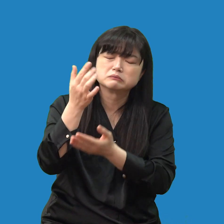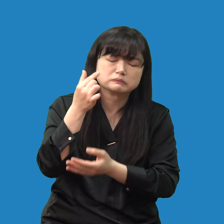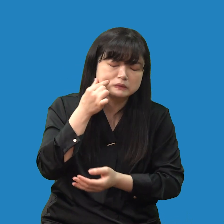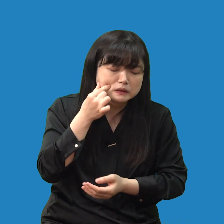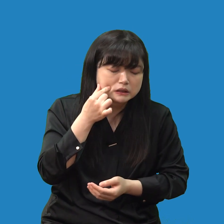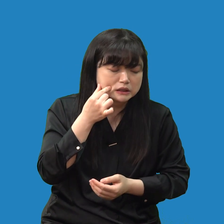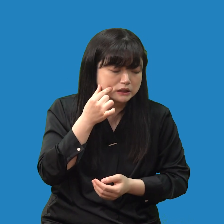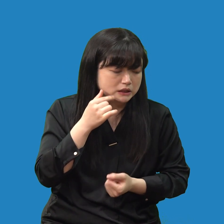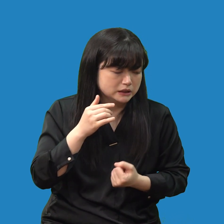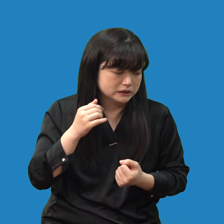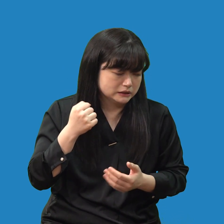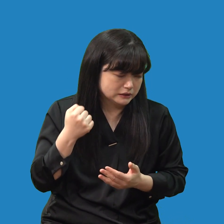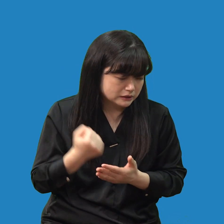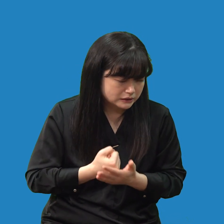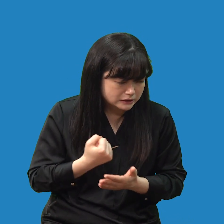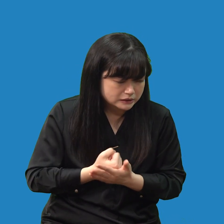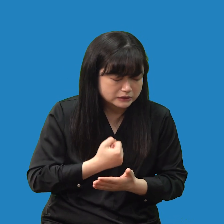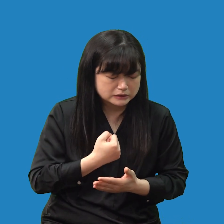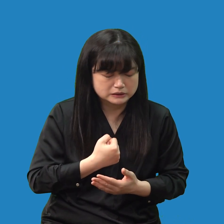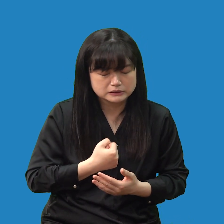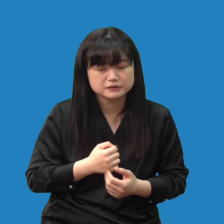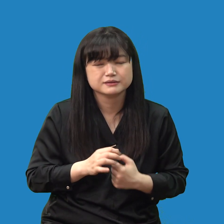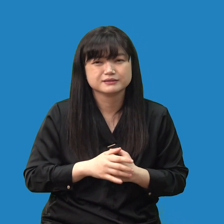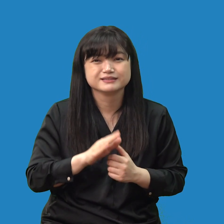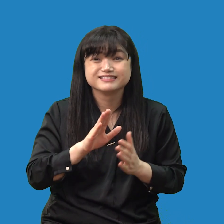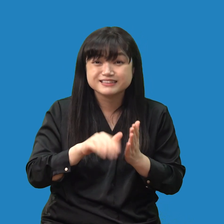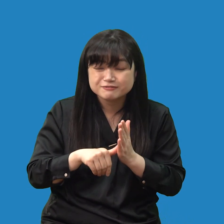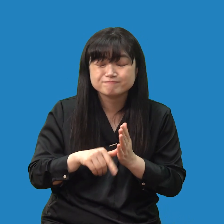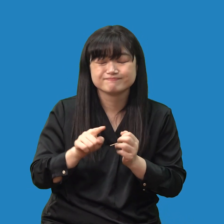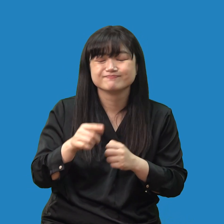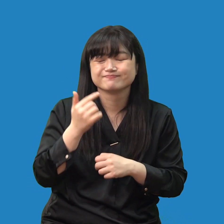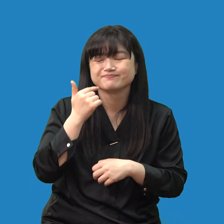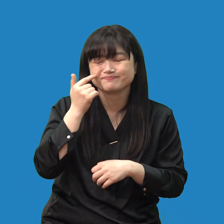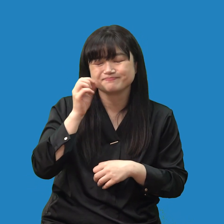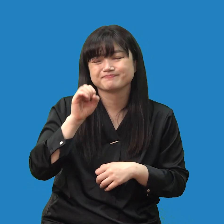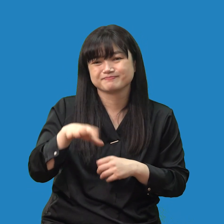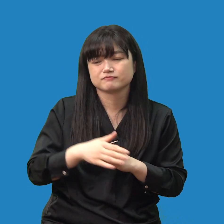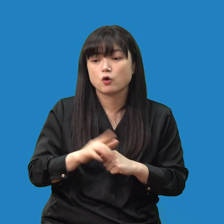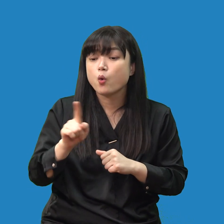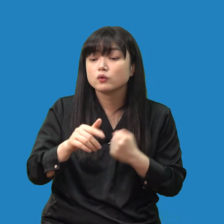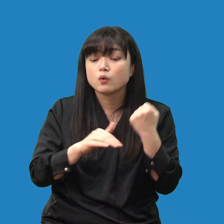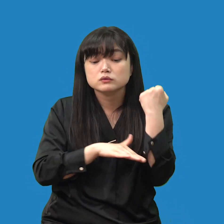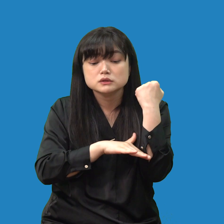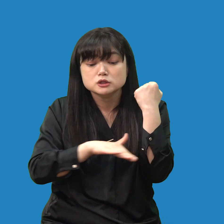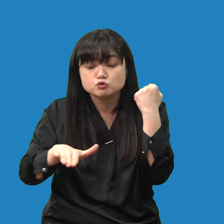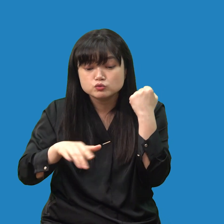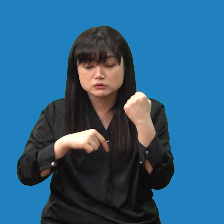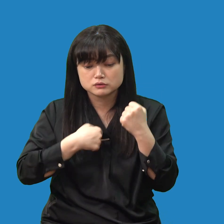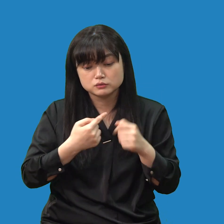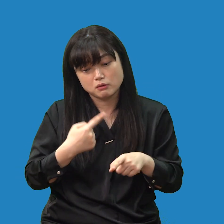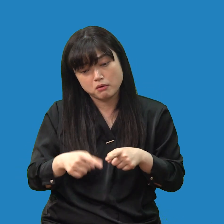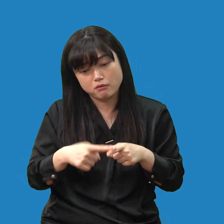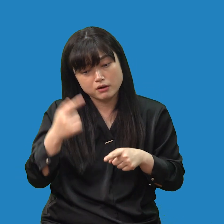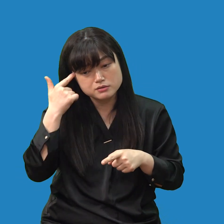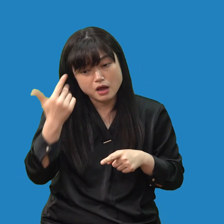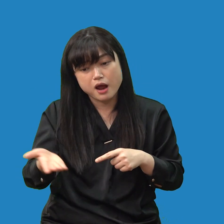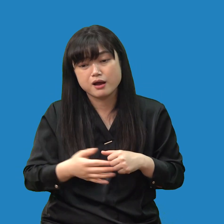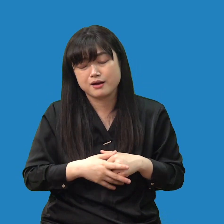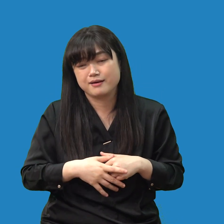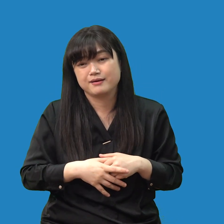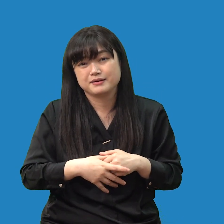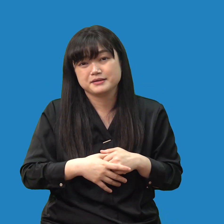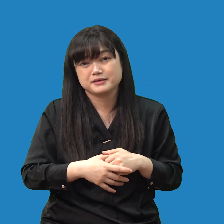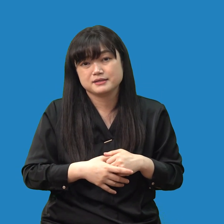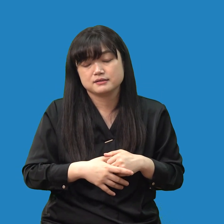같아 좀 속상해하고 있었습니다. 그때 제가 어떤 기준으로 스스로를 평가하고